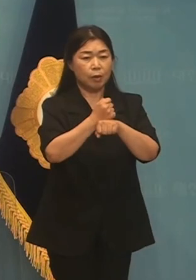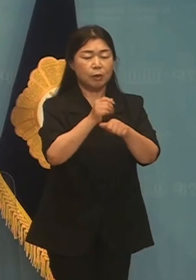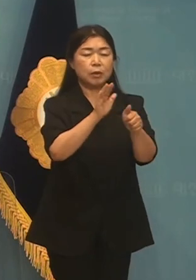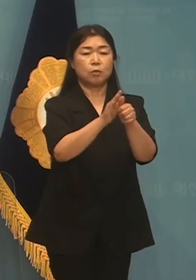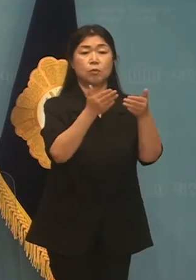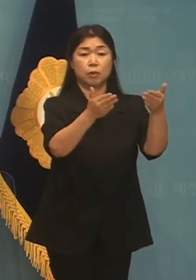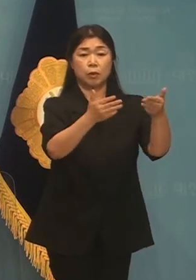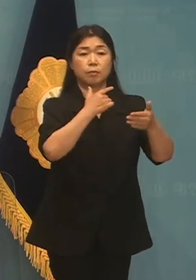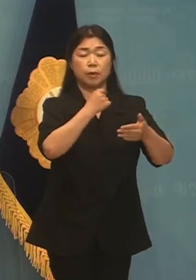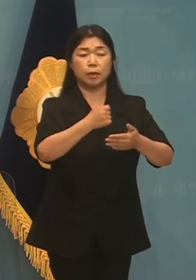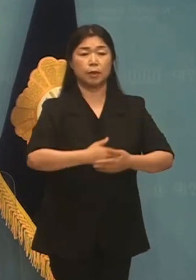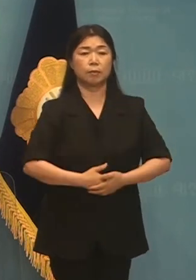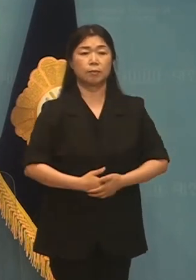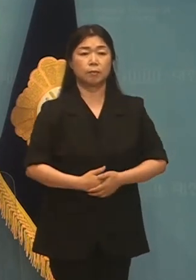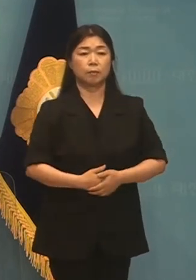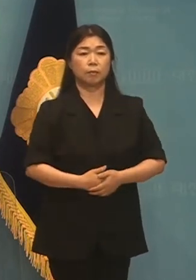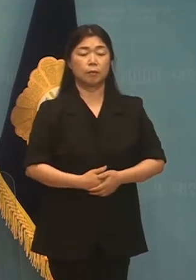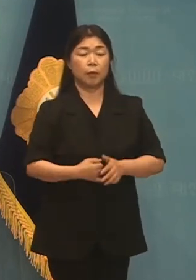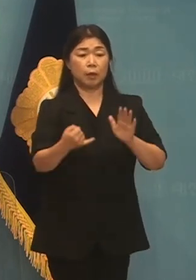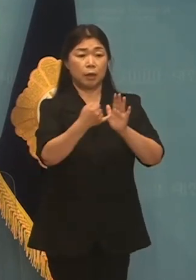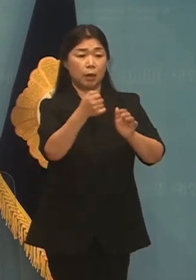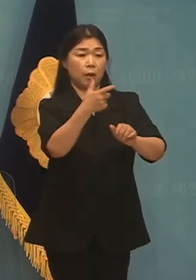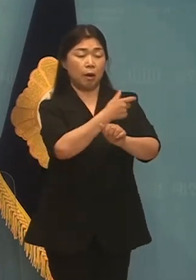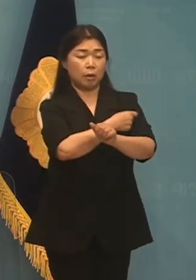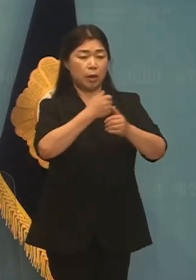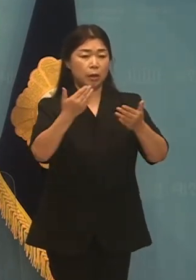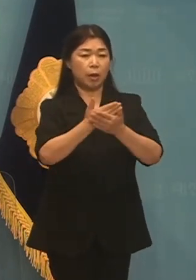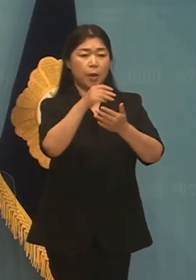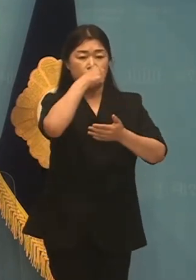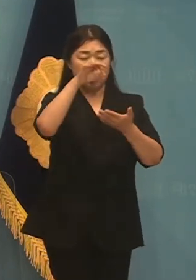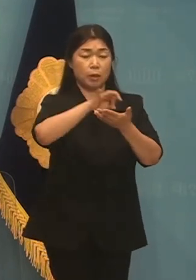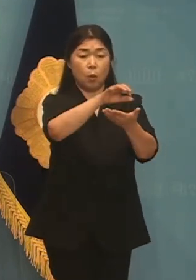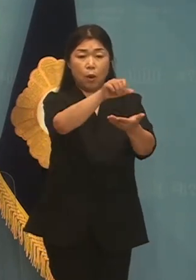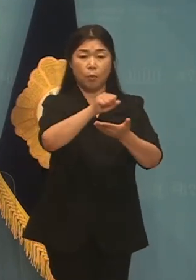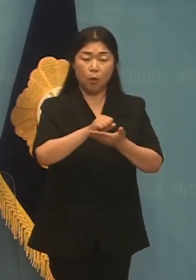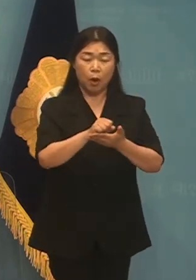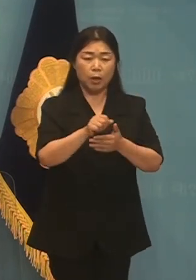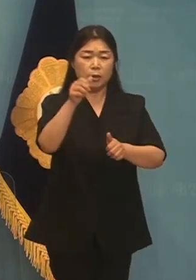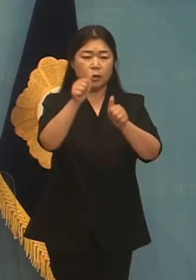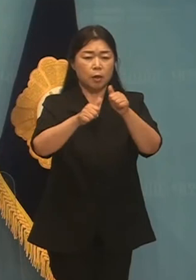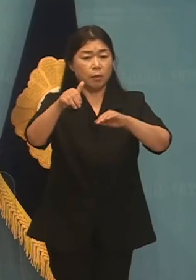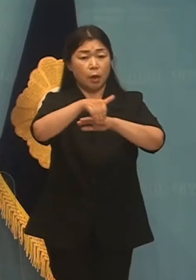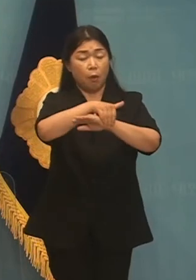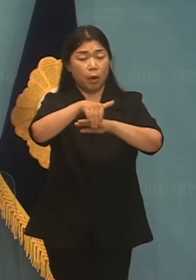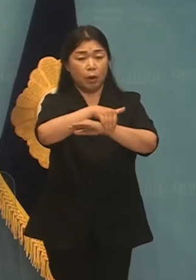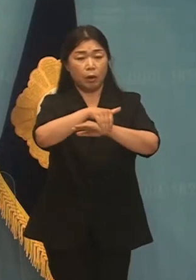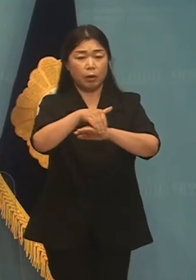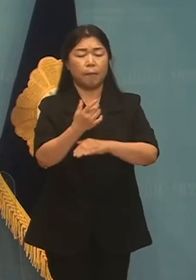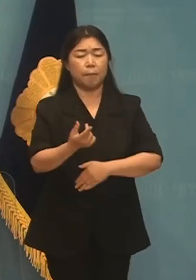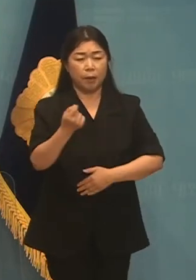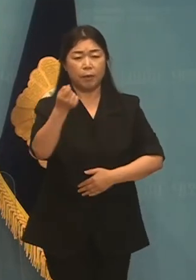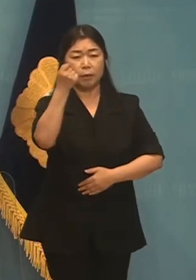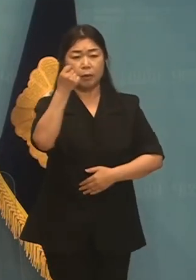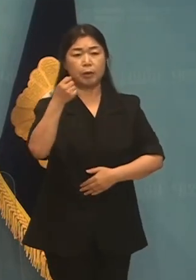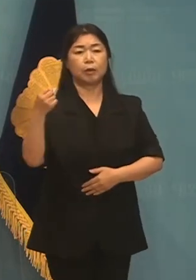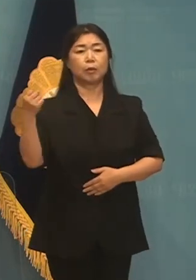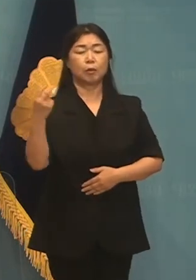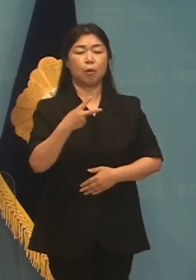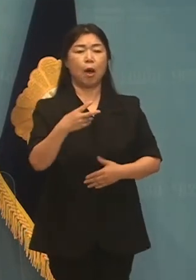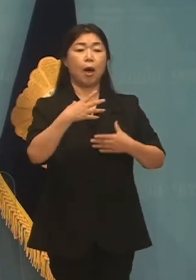지원하겠습니다. 백신 개발 예산 확보와 함께 임상시험 계획의